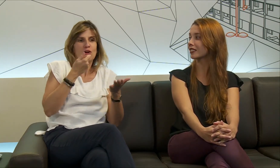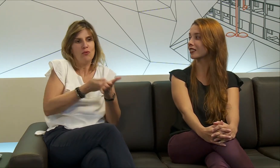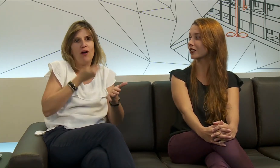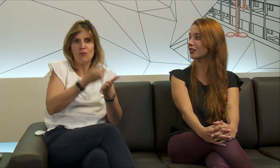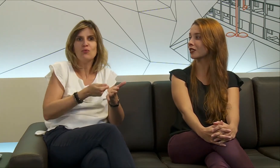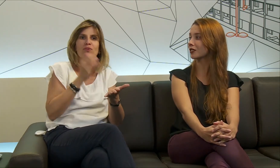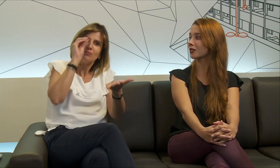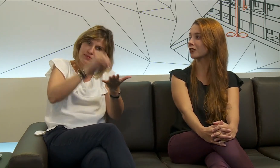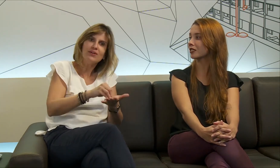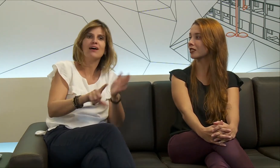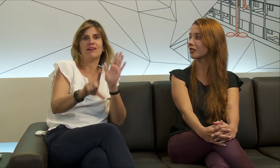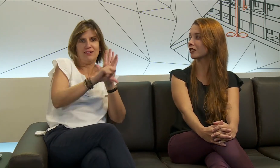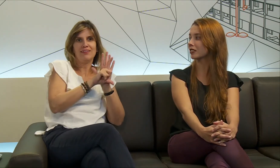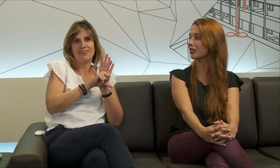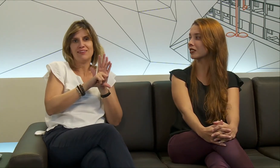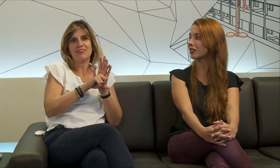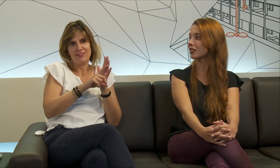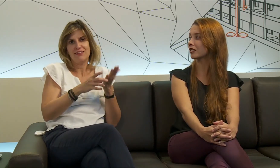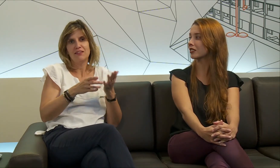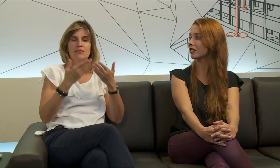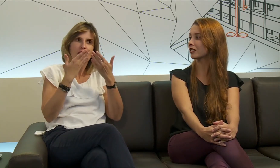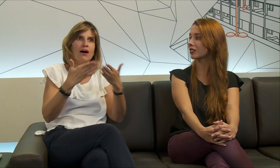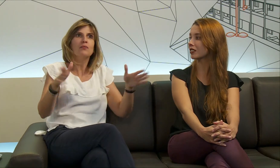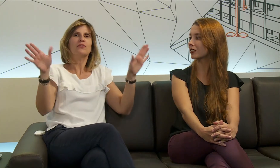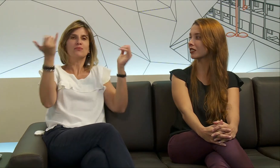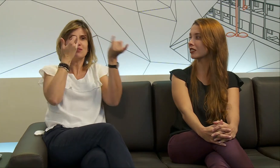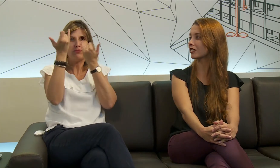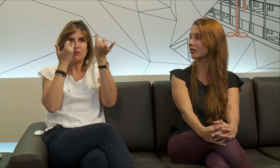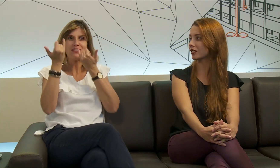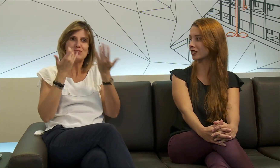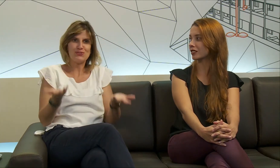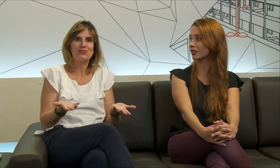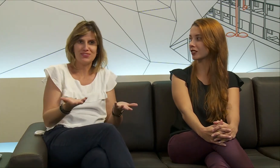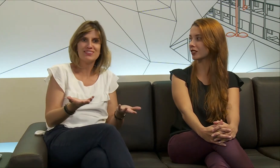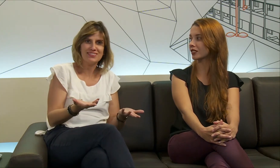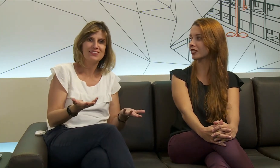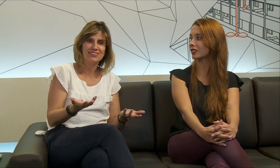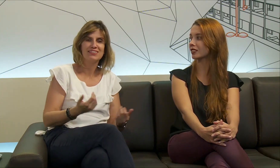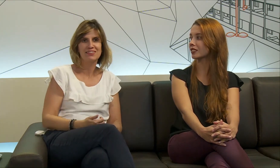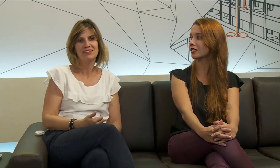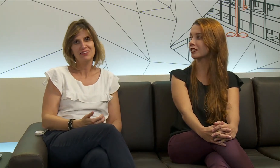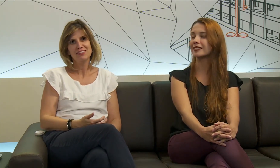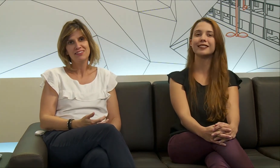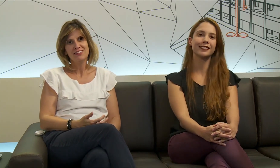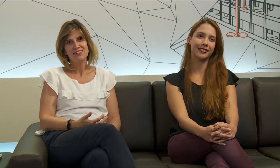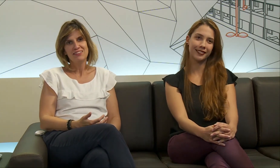a partir da legislação, né, todas essas informações passam a veicular de maneira